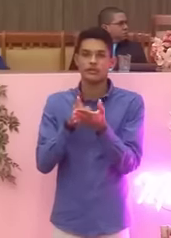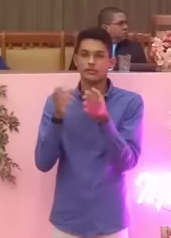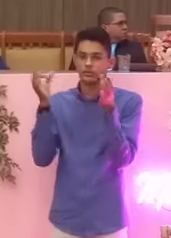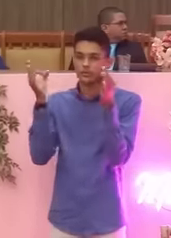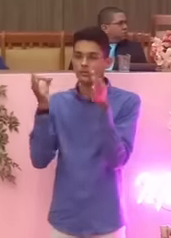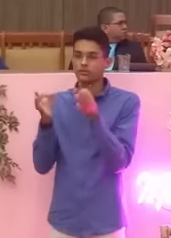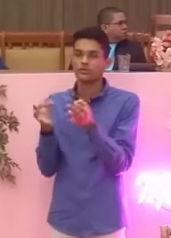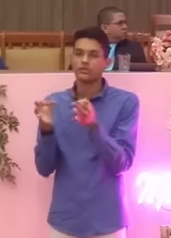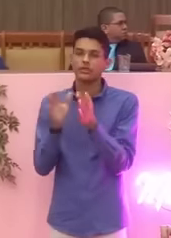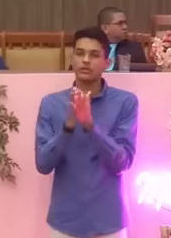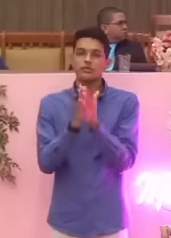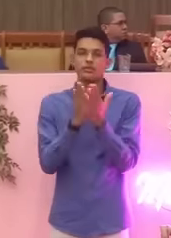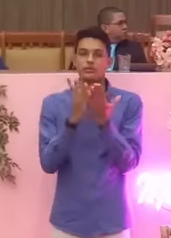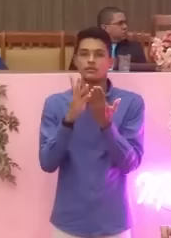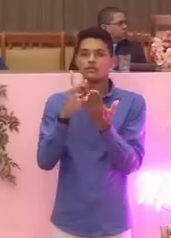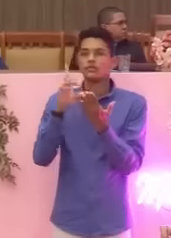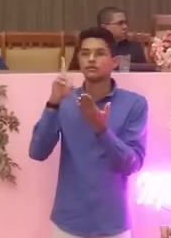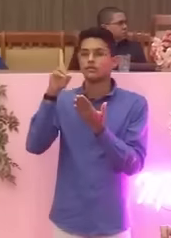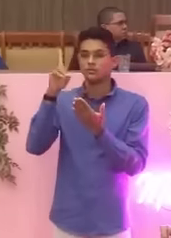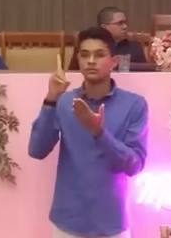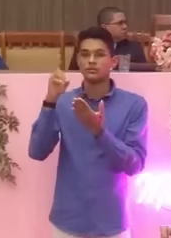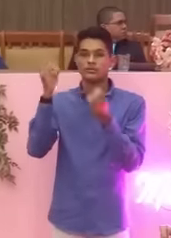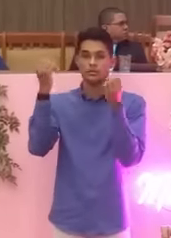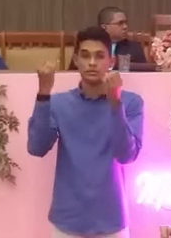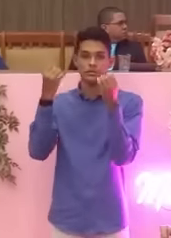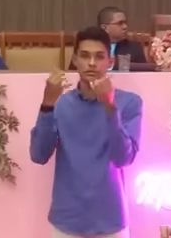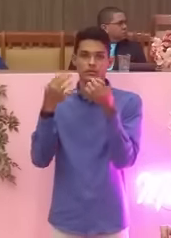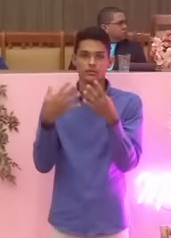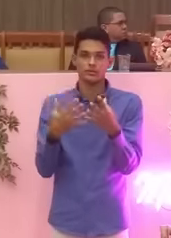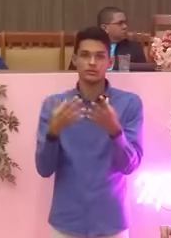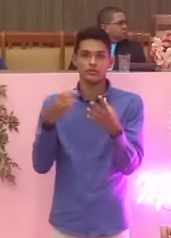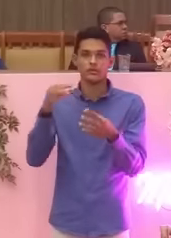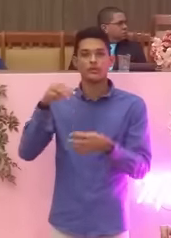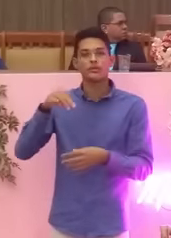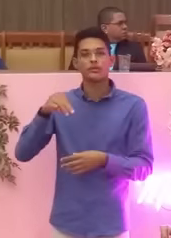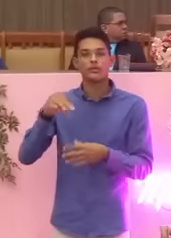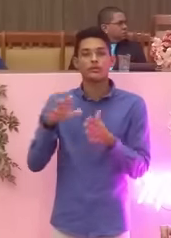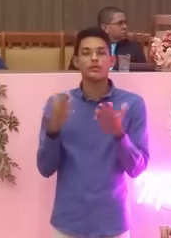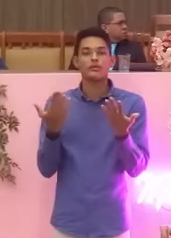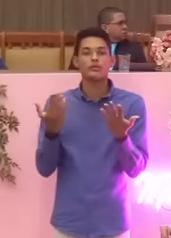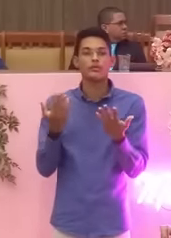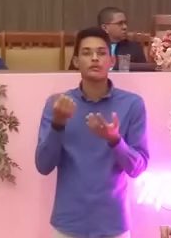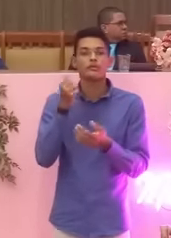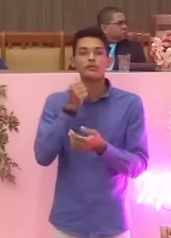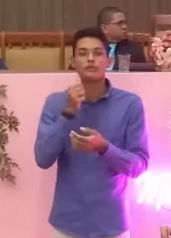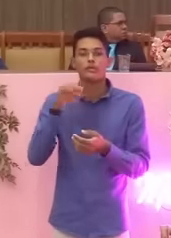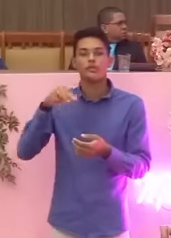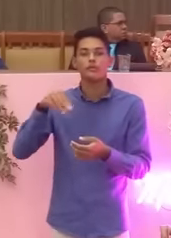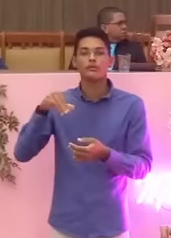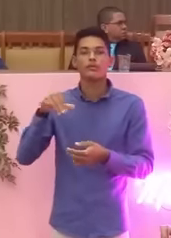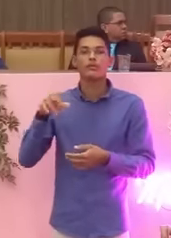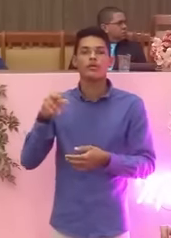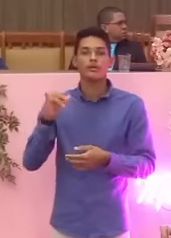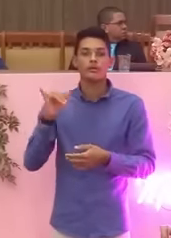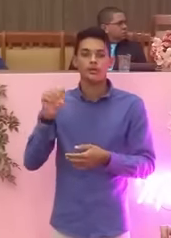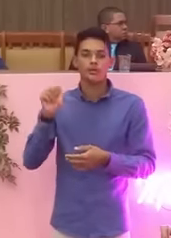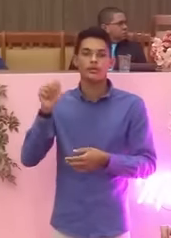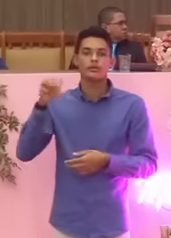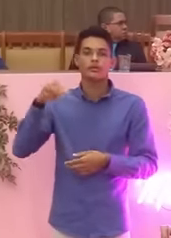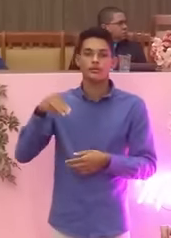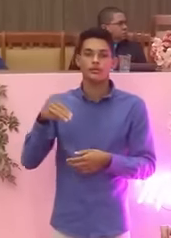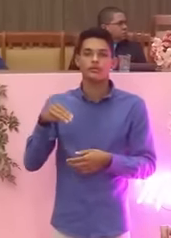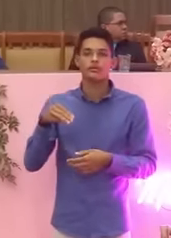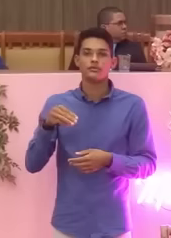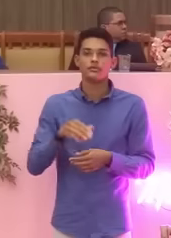a Bíblia diz que quando Miriam e Arão se levantou contra Moisés Deus disse olha tira o cavalinho da chuva de vocês se tem